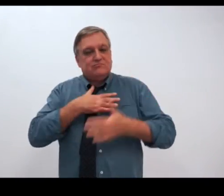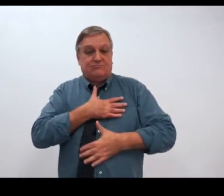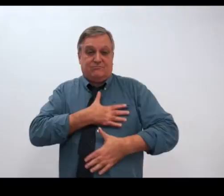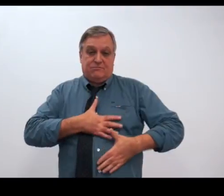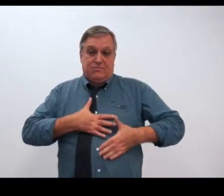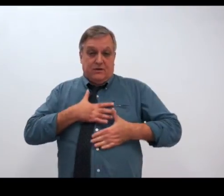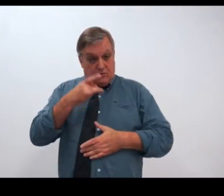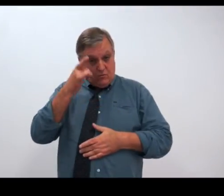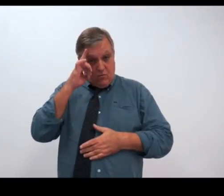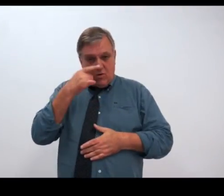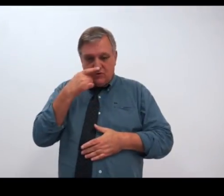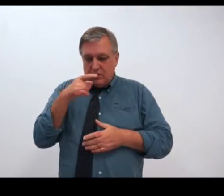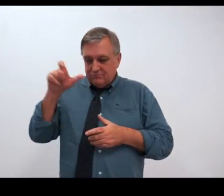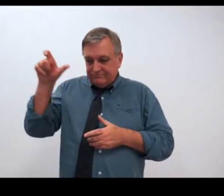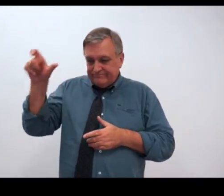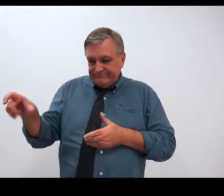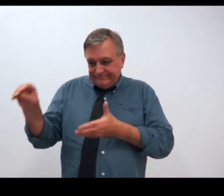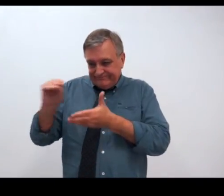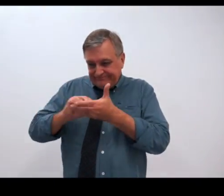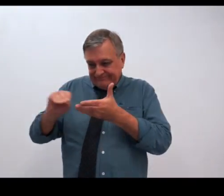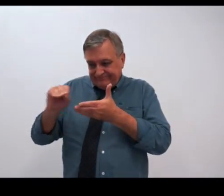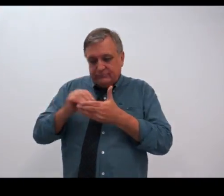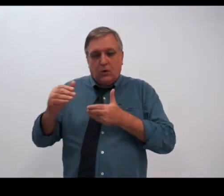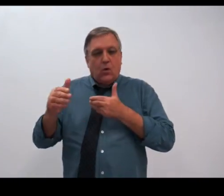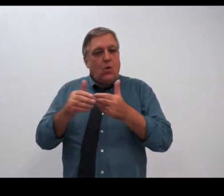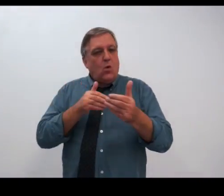faire partie de cette communauté sourde à part entière.